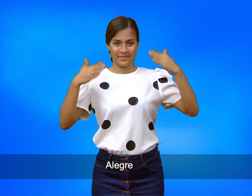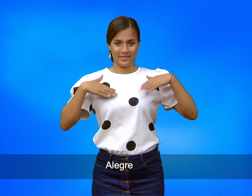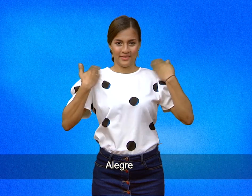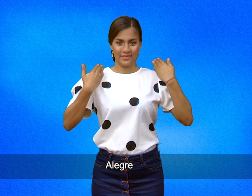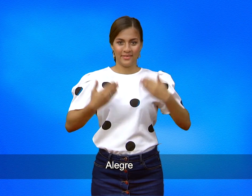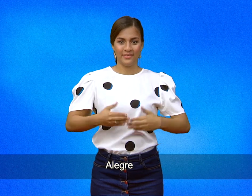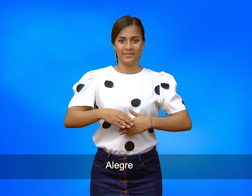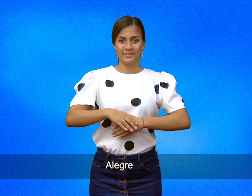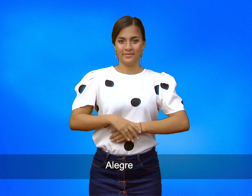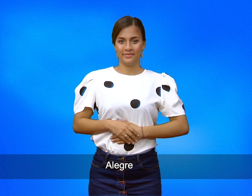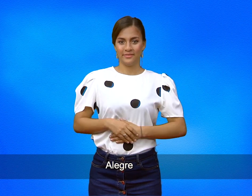Alegre.